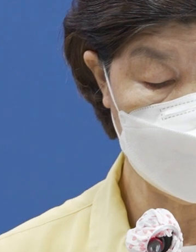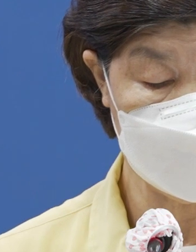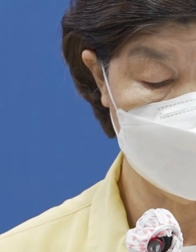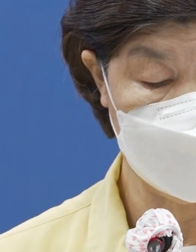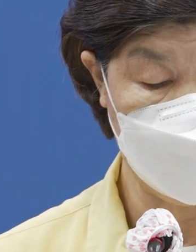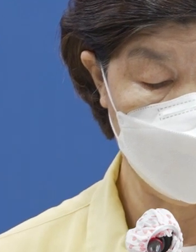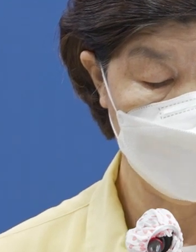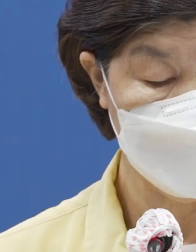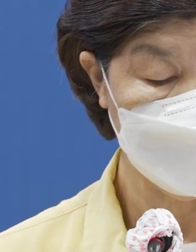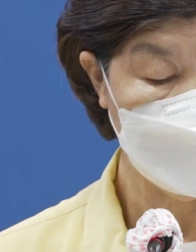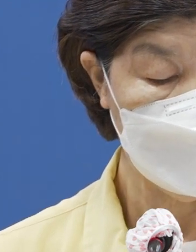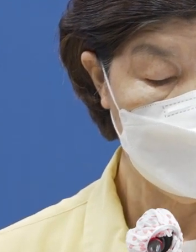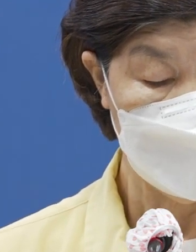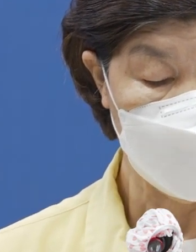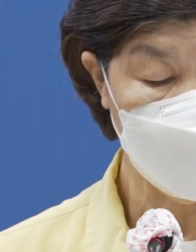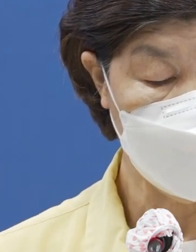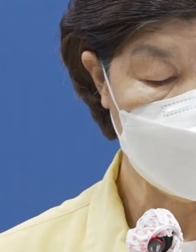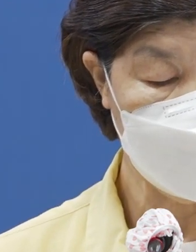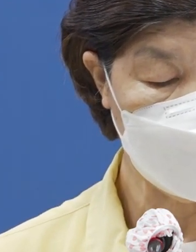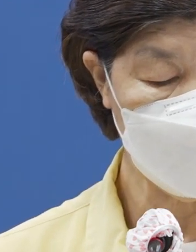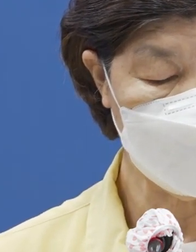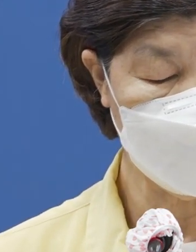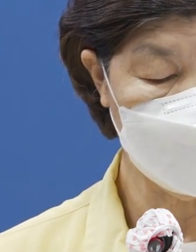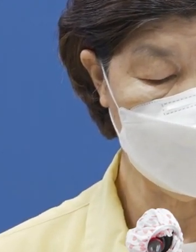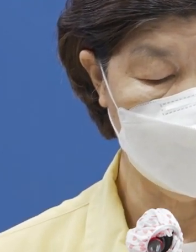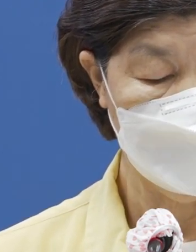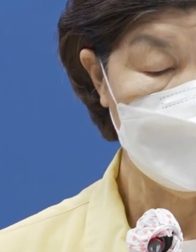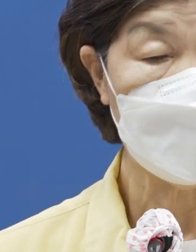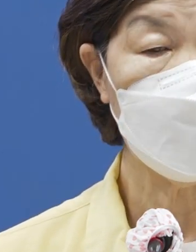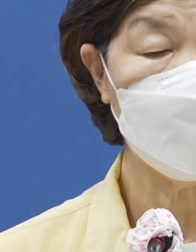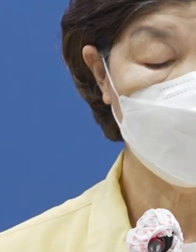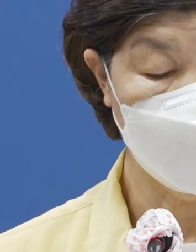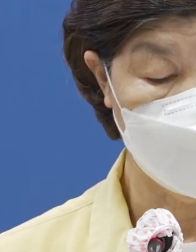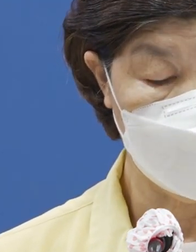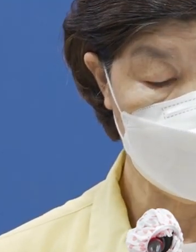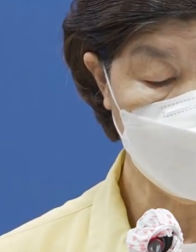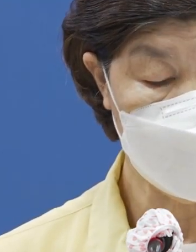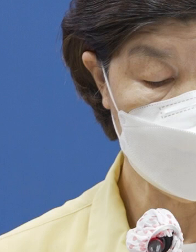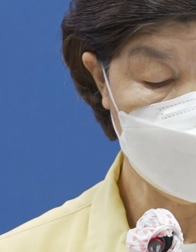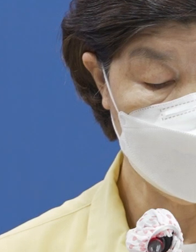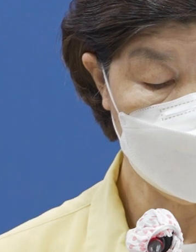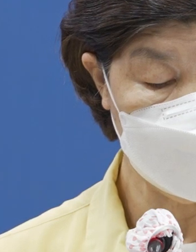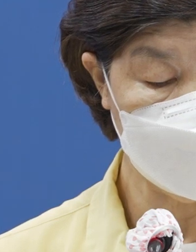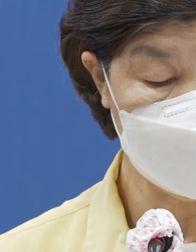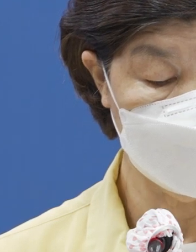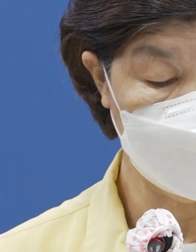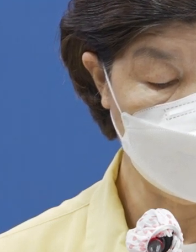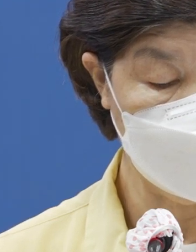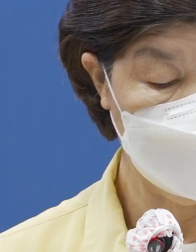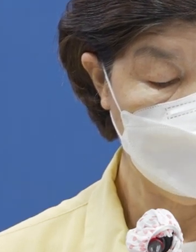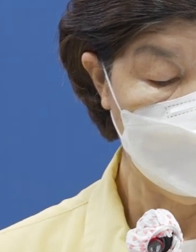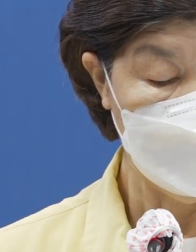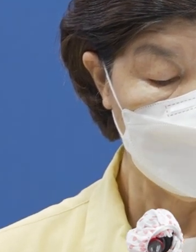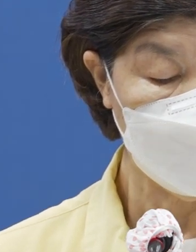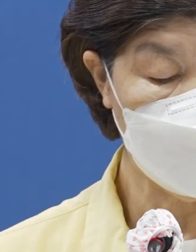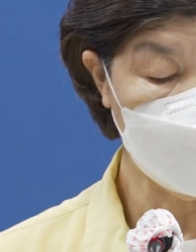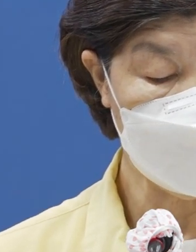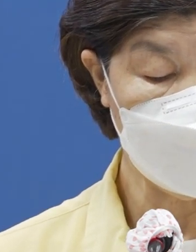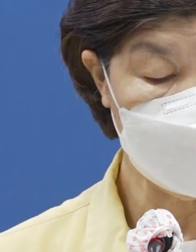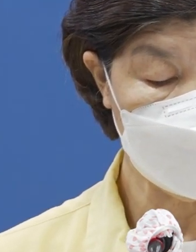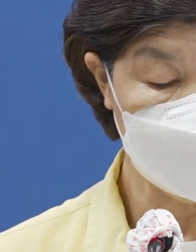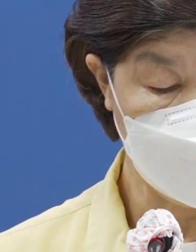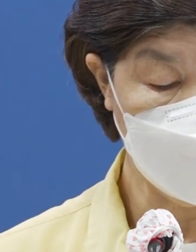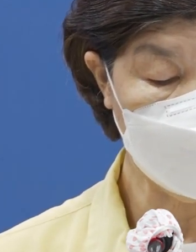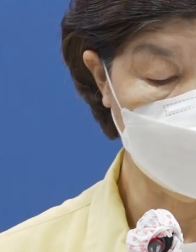원을 편성했습니다. 총 예산의 기준으로는 처음으로 2조 원 시대를 열었습니다.